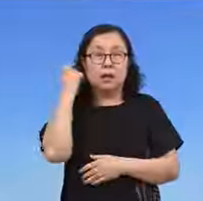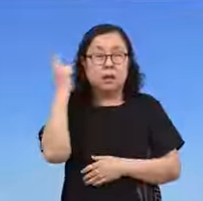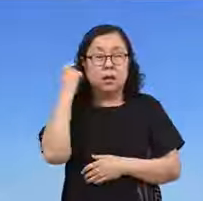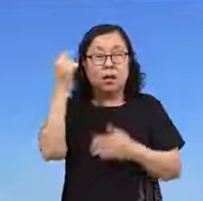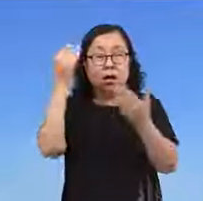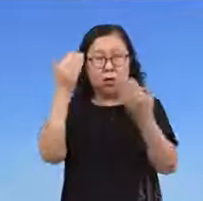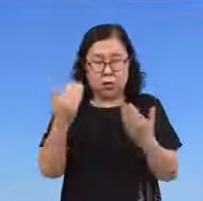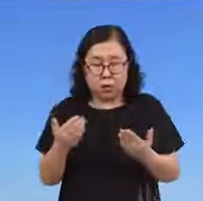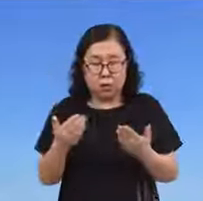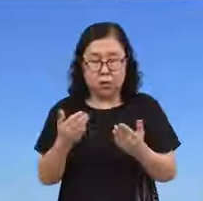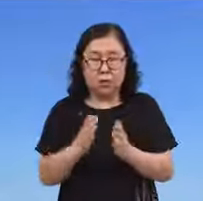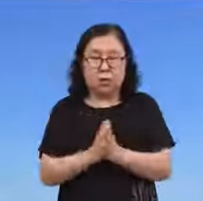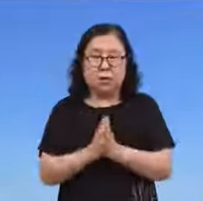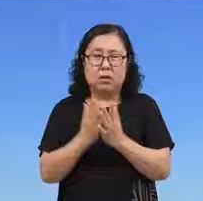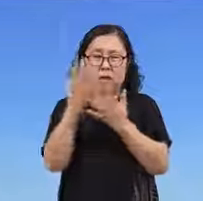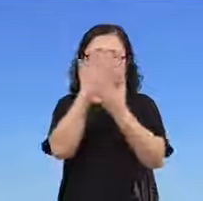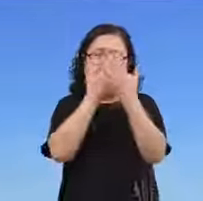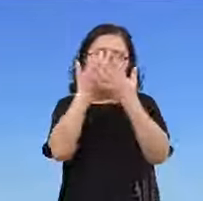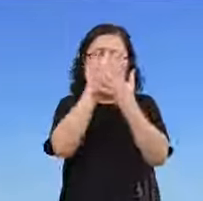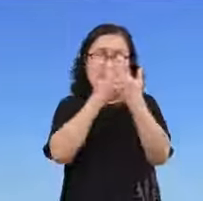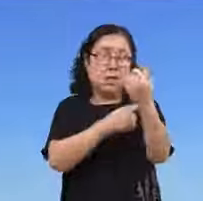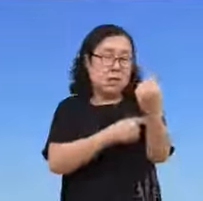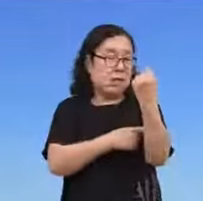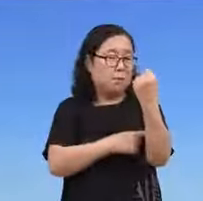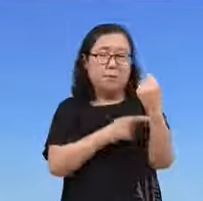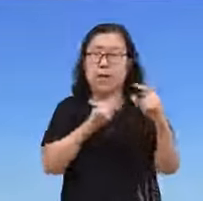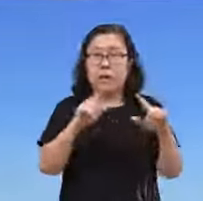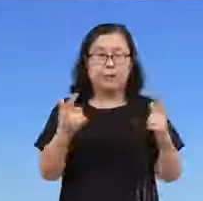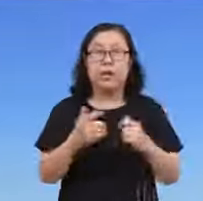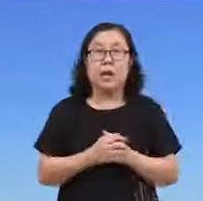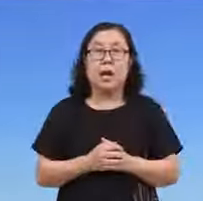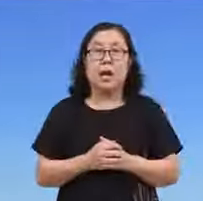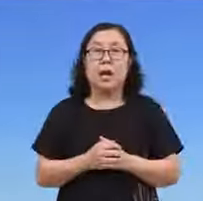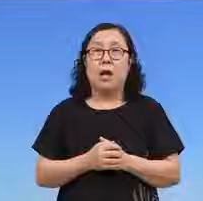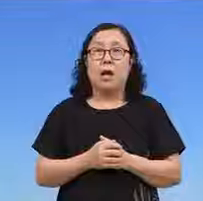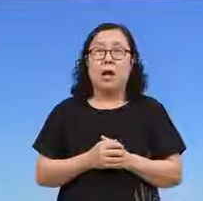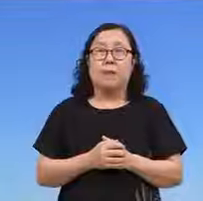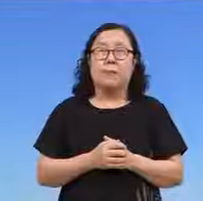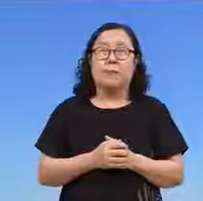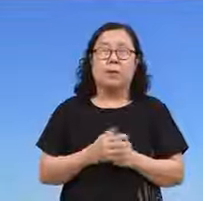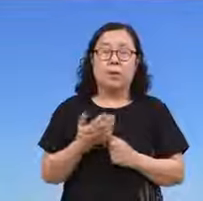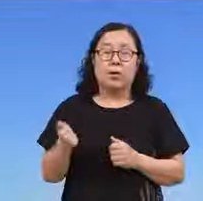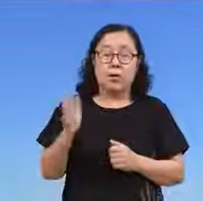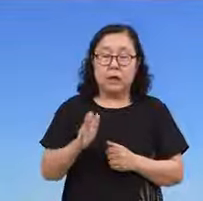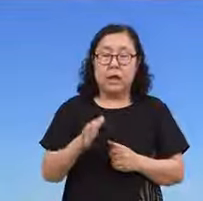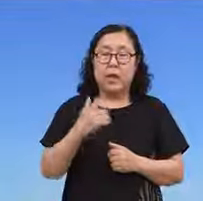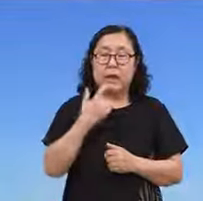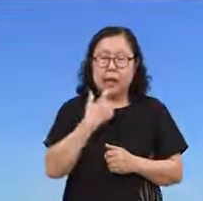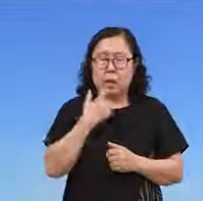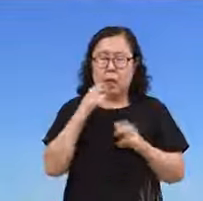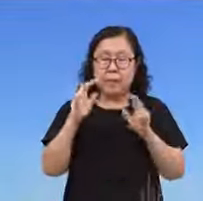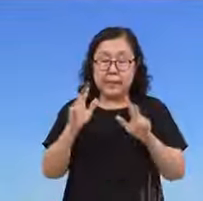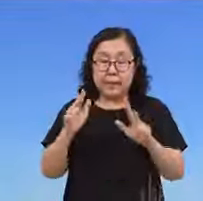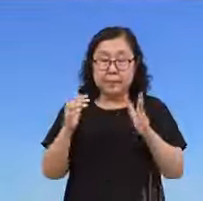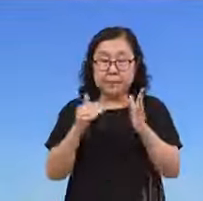잘 모르는 막연한 어떤 힘. 야곱이 그동안 하나님을 그런 존재로 인식하고 살았다면